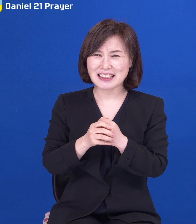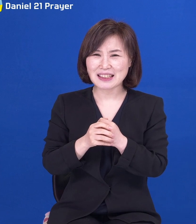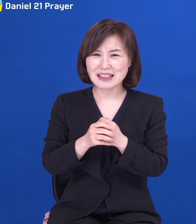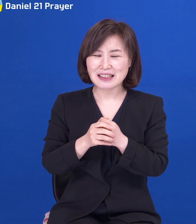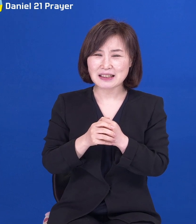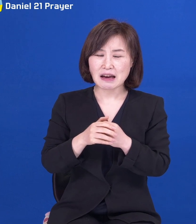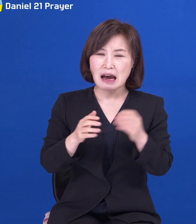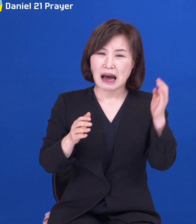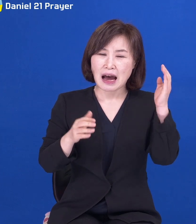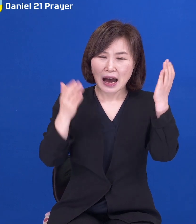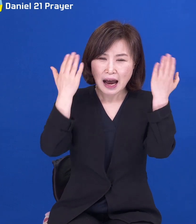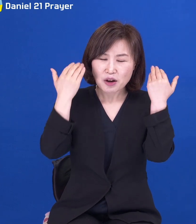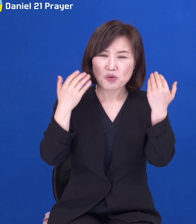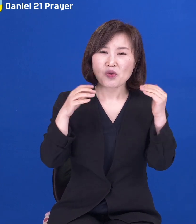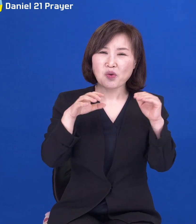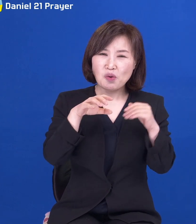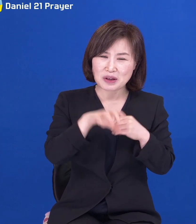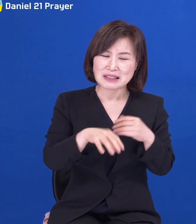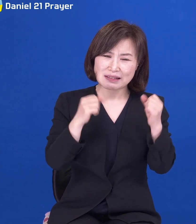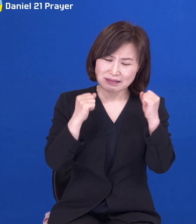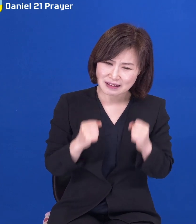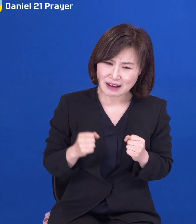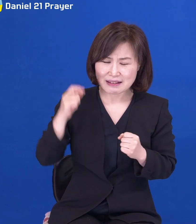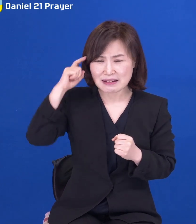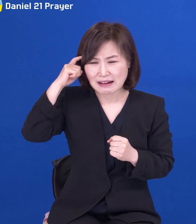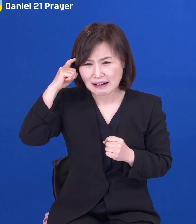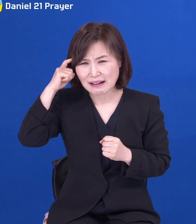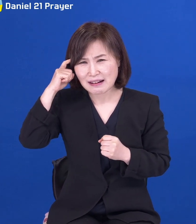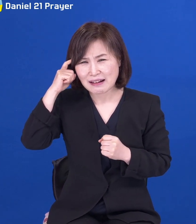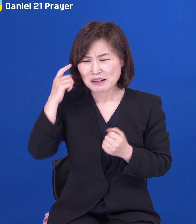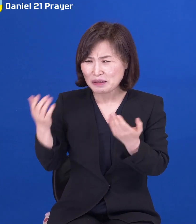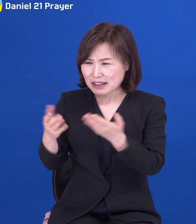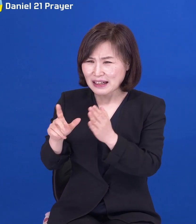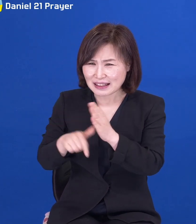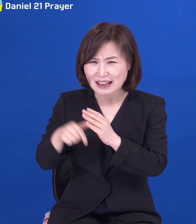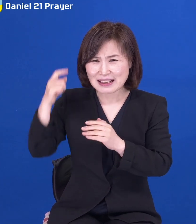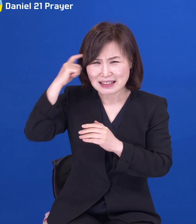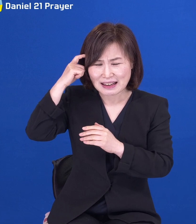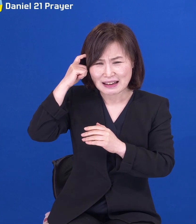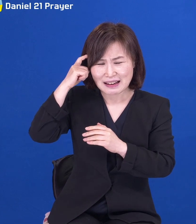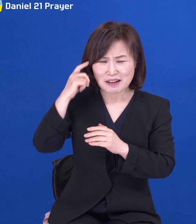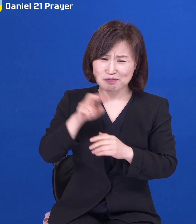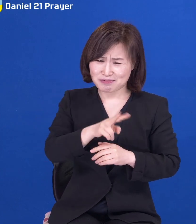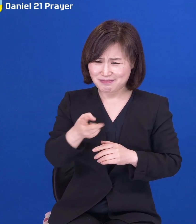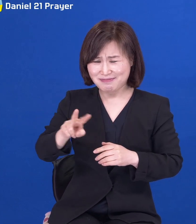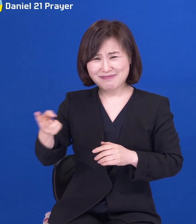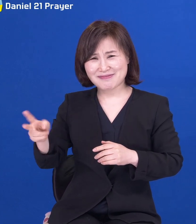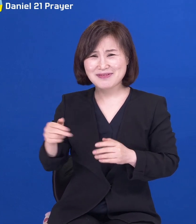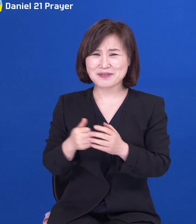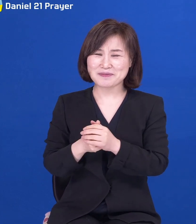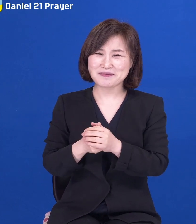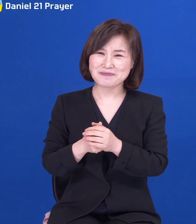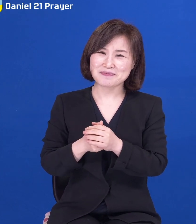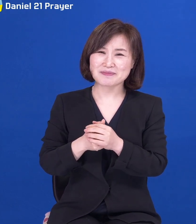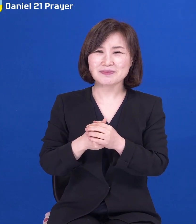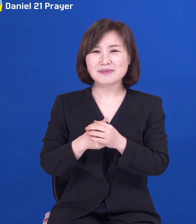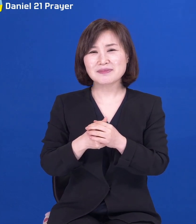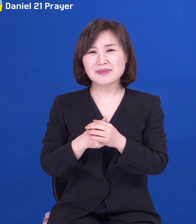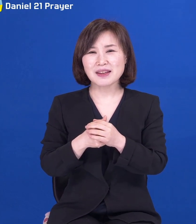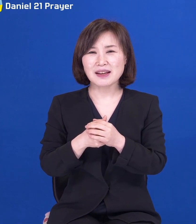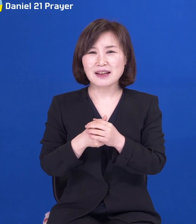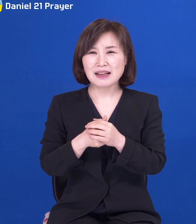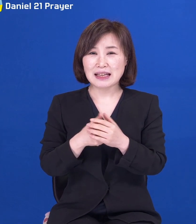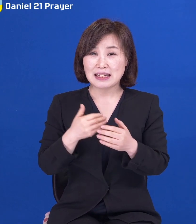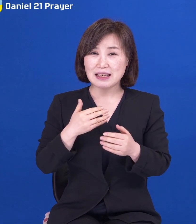달라요. 내가 이놈 학교 다시 오는가 봐라 죄송합니다 오는가 봐라 했는데 다음날이면 또 이제 가방 메고 학교에 앉아있어요.